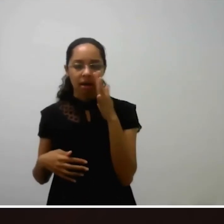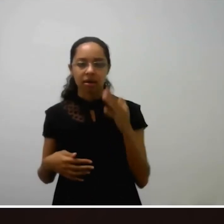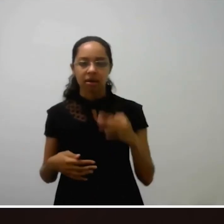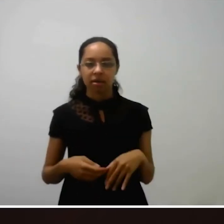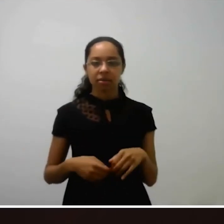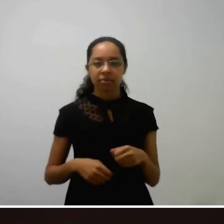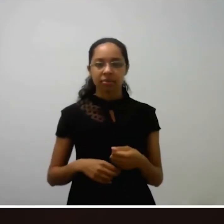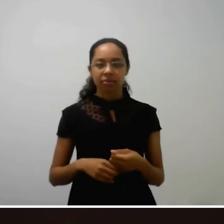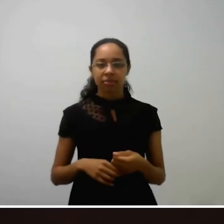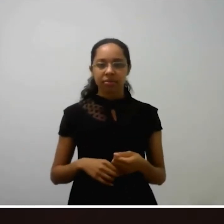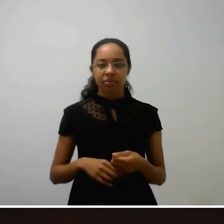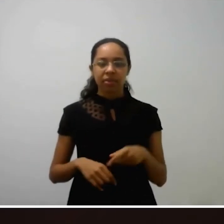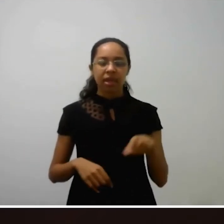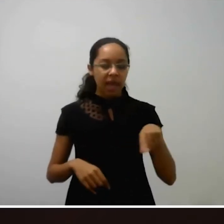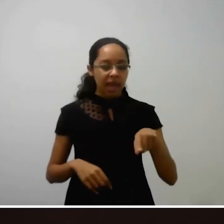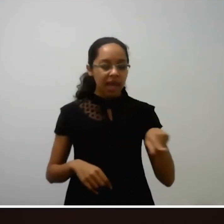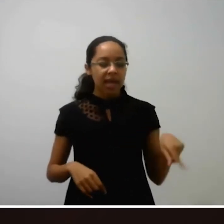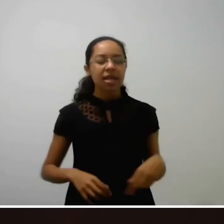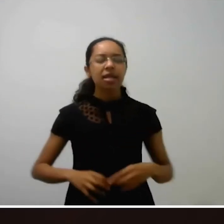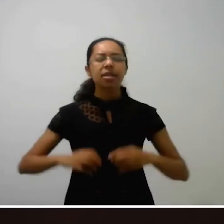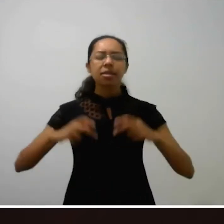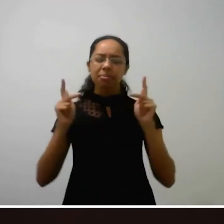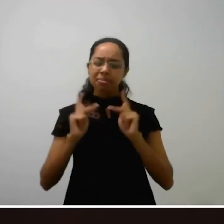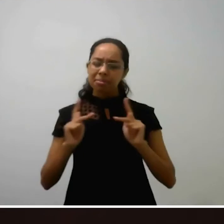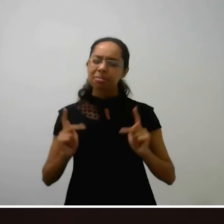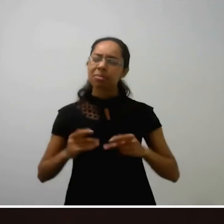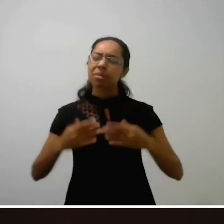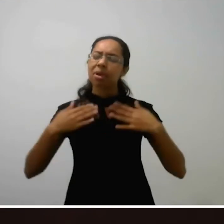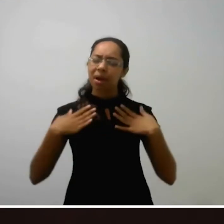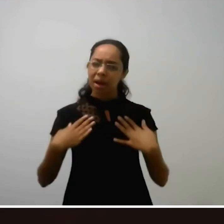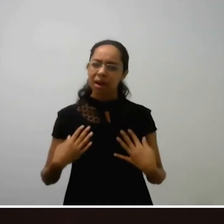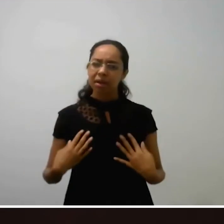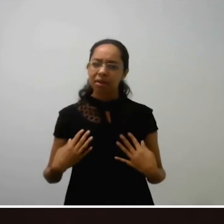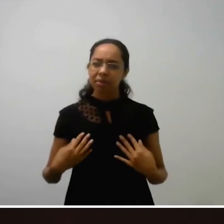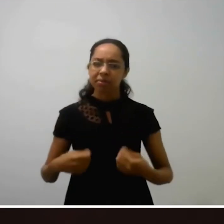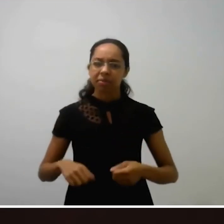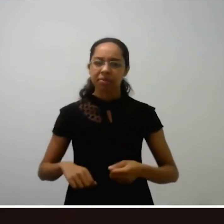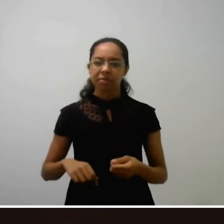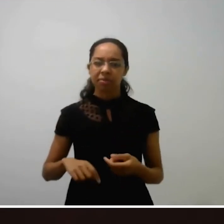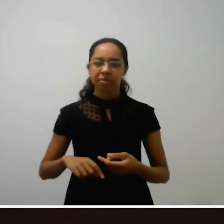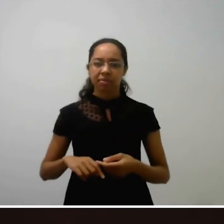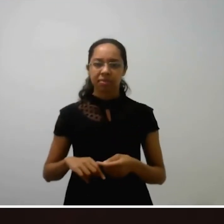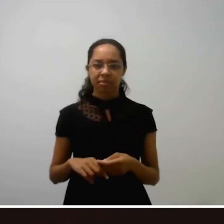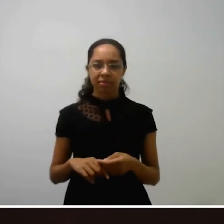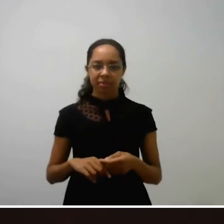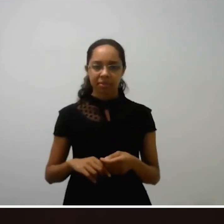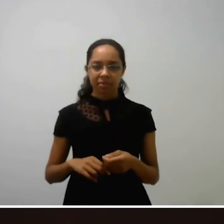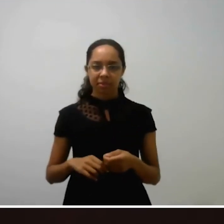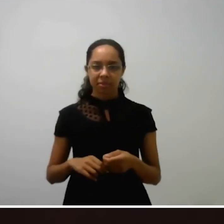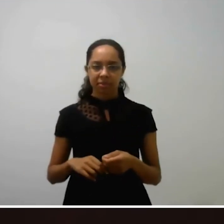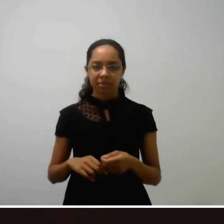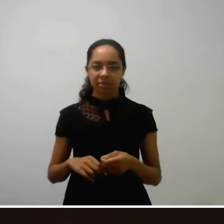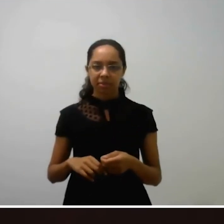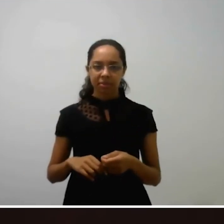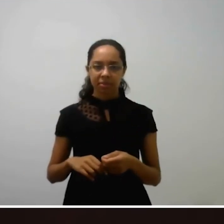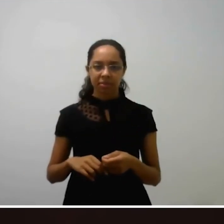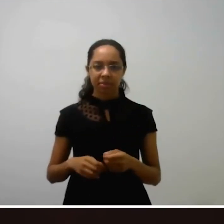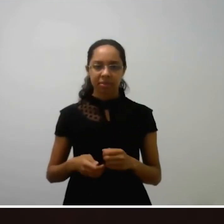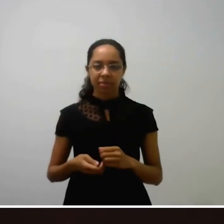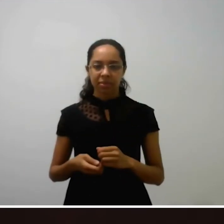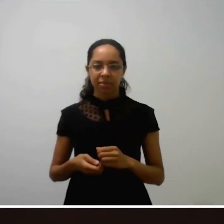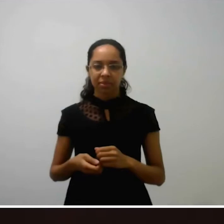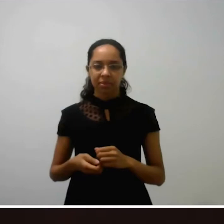temperança. Seu único pecado consistia em se apoiarem nas Escrituras e somente